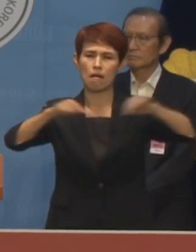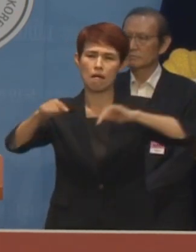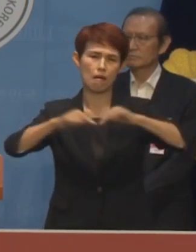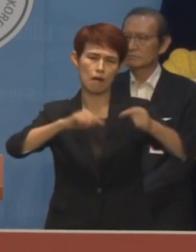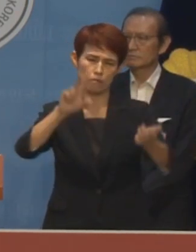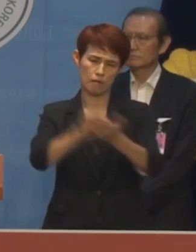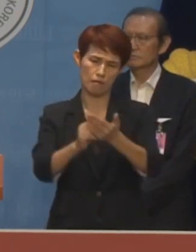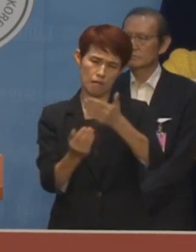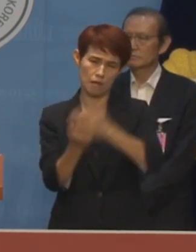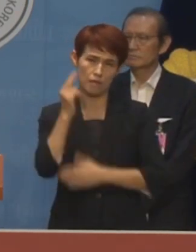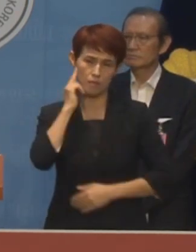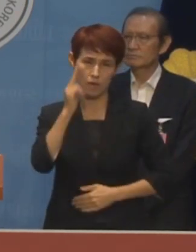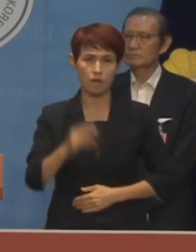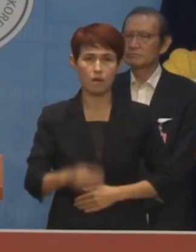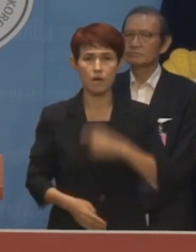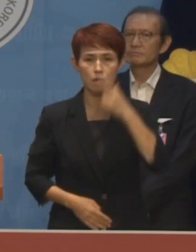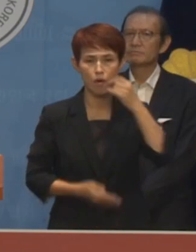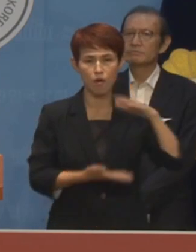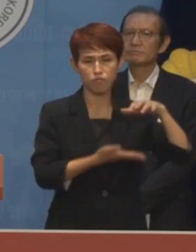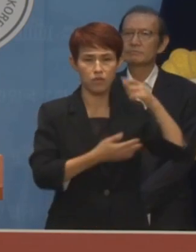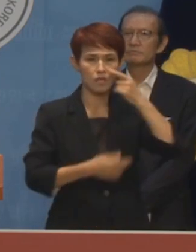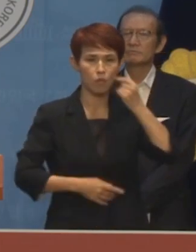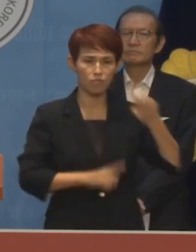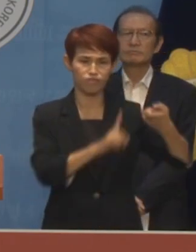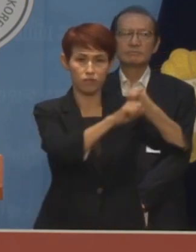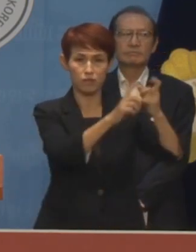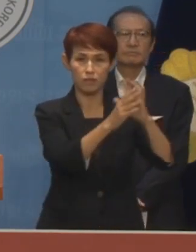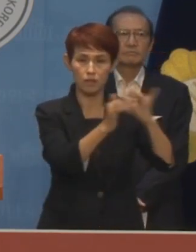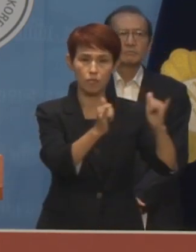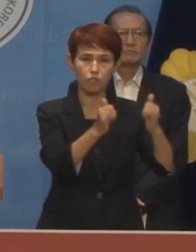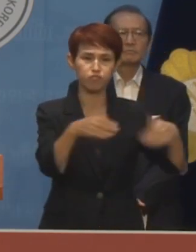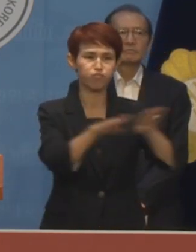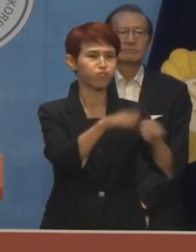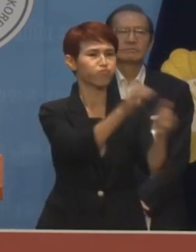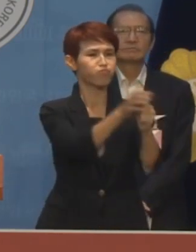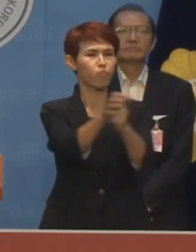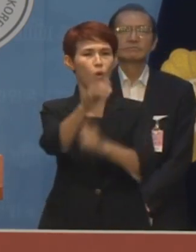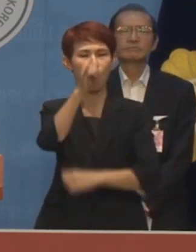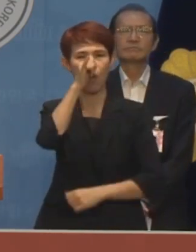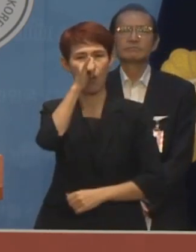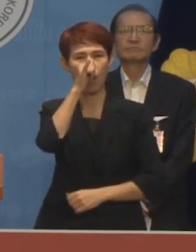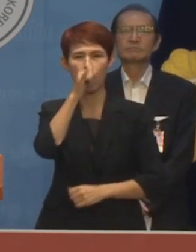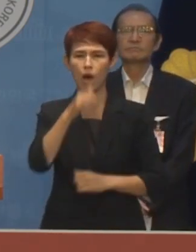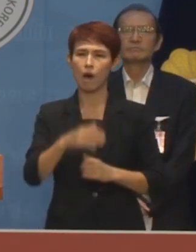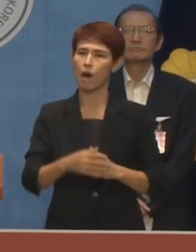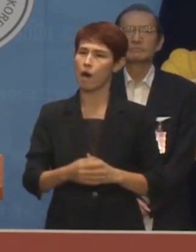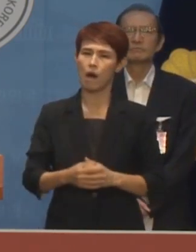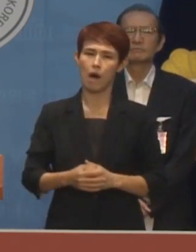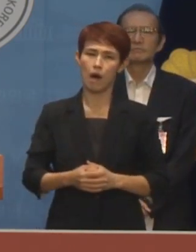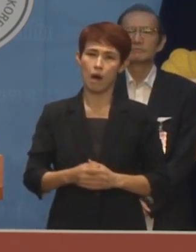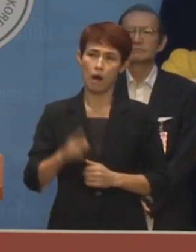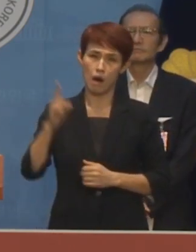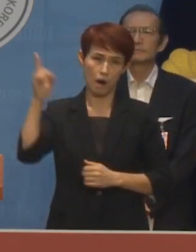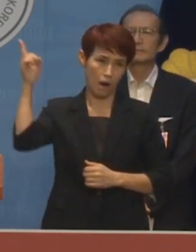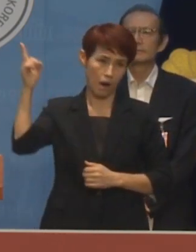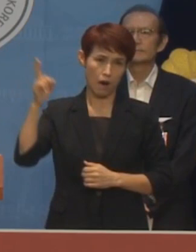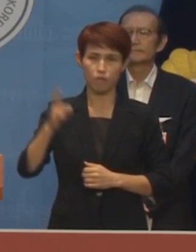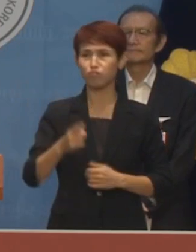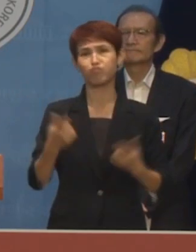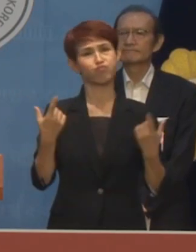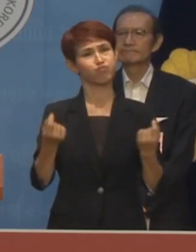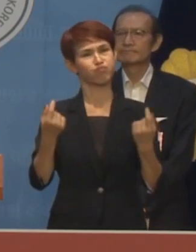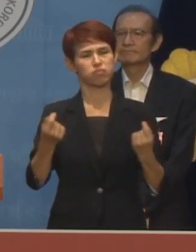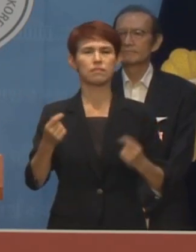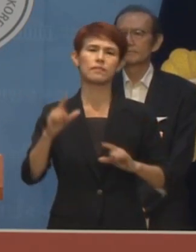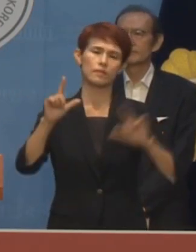파탄되어 가고 신친일 세력 무리가 여기에 이르러도 권력은 오히려 부끄럽지 않게 생각하며 두려워하지 않고